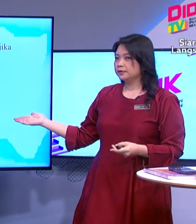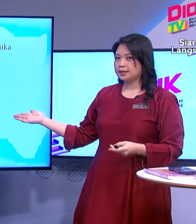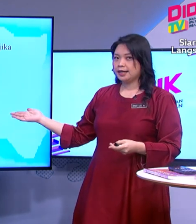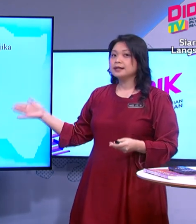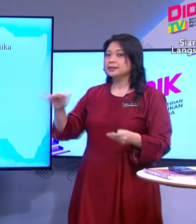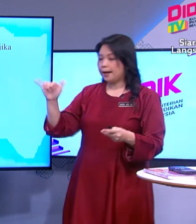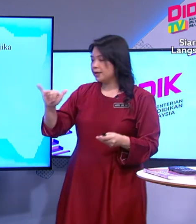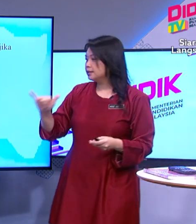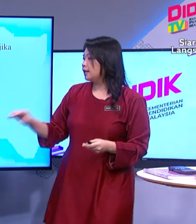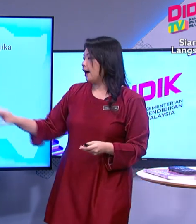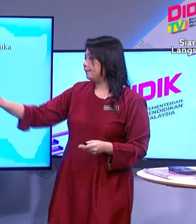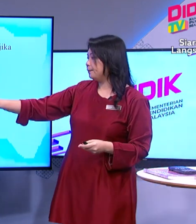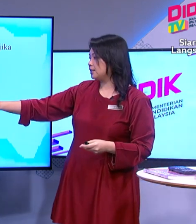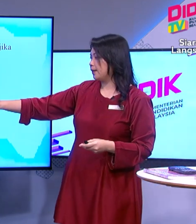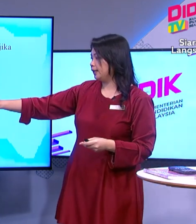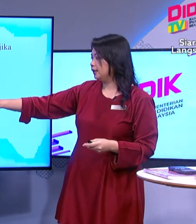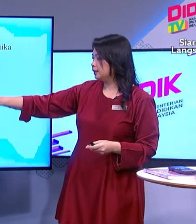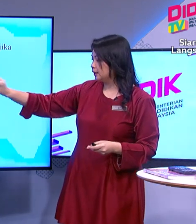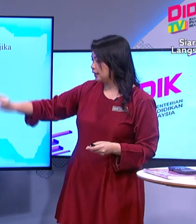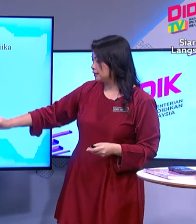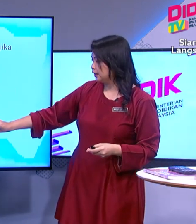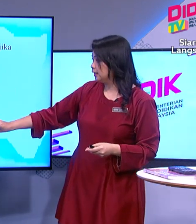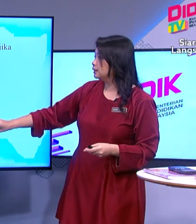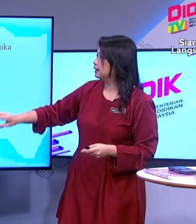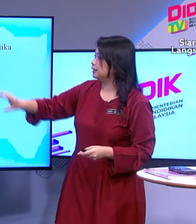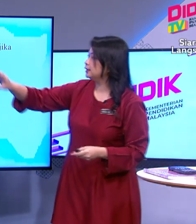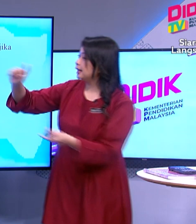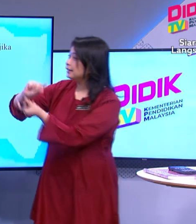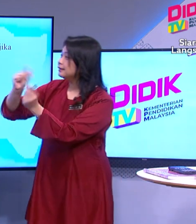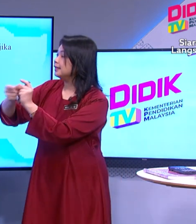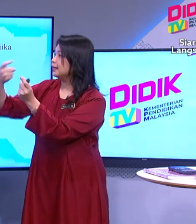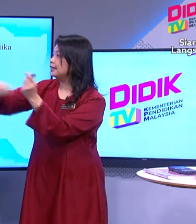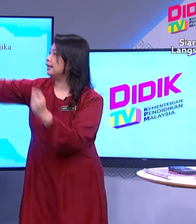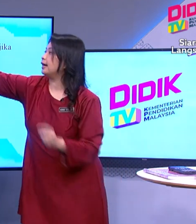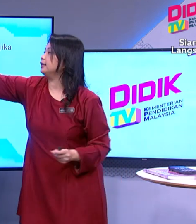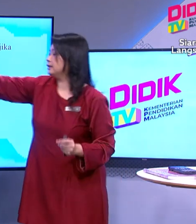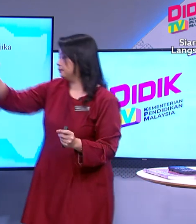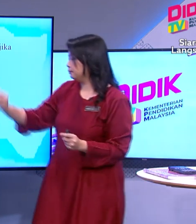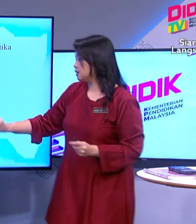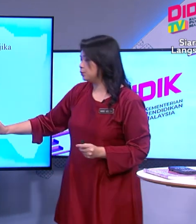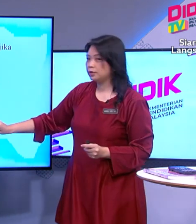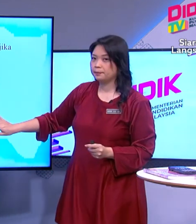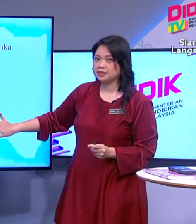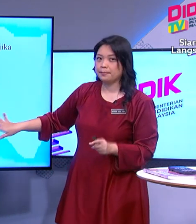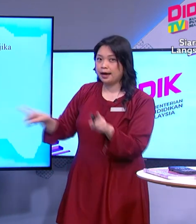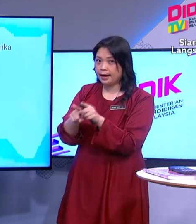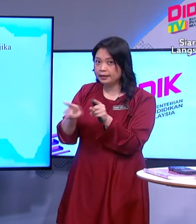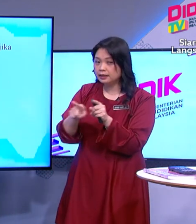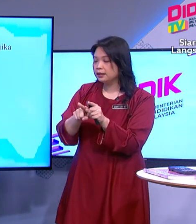Hai sekarang sama ampliper sama ini kita tak sini kaki tagantikan nilai masuk ke persamaan